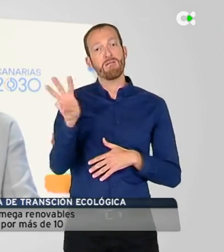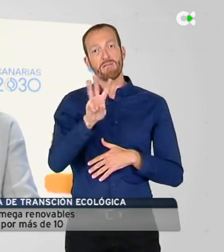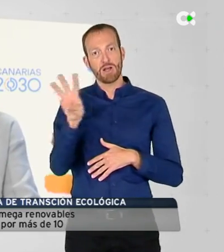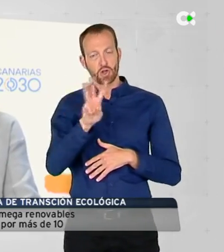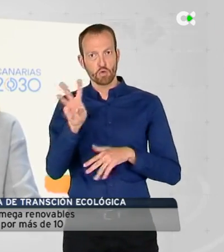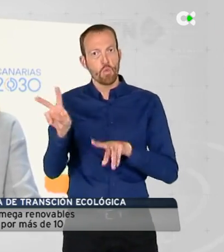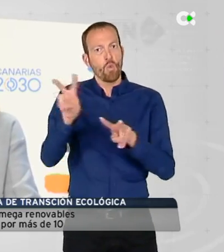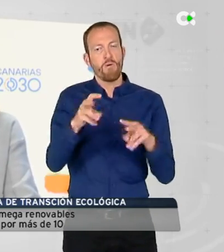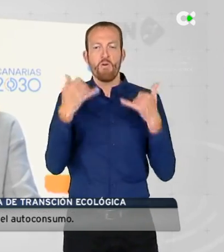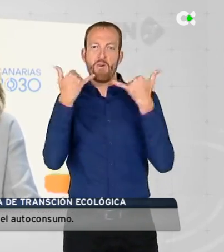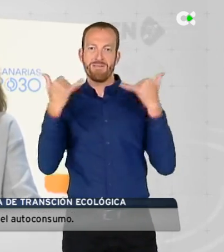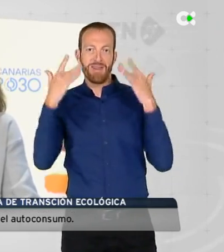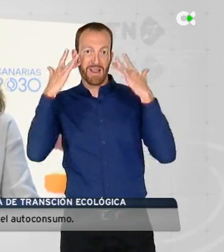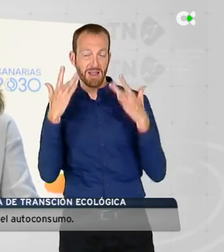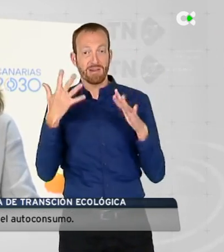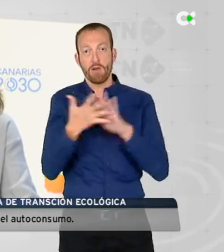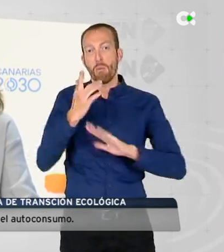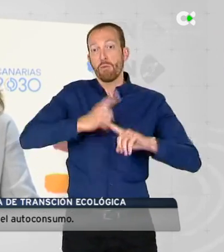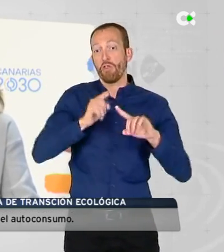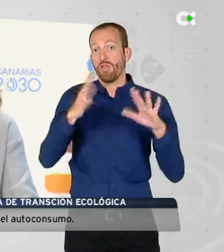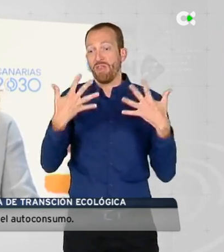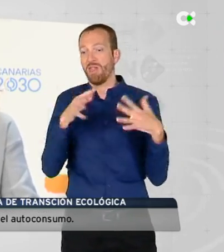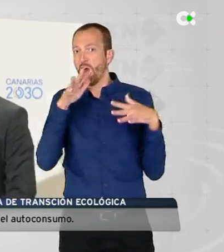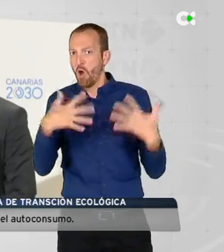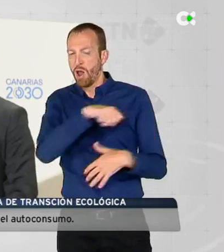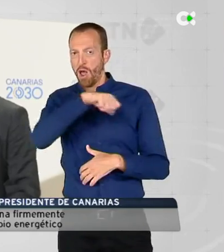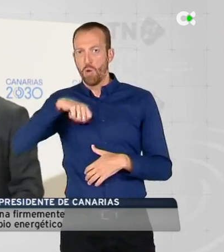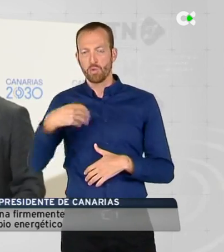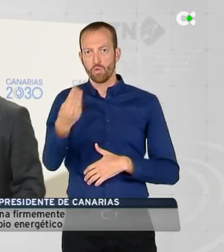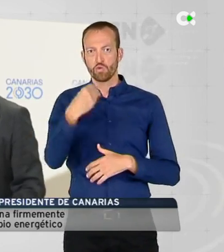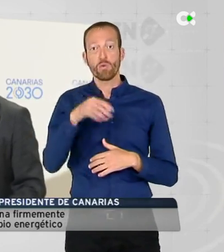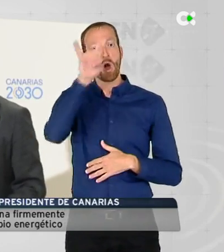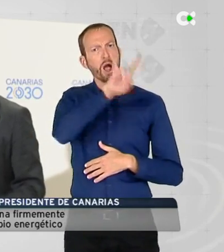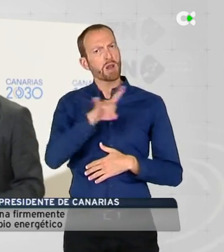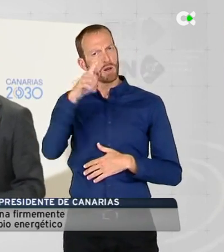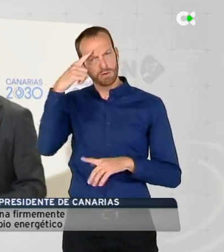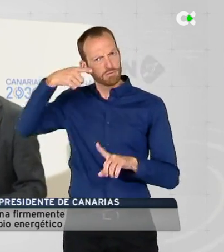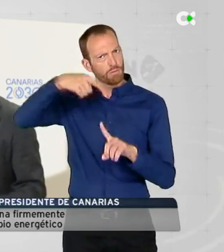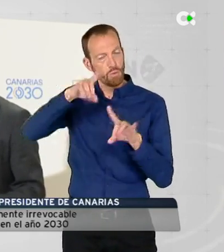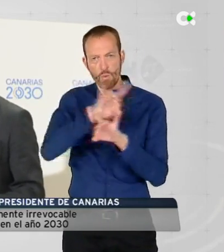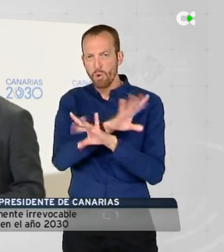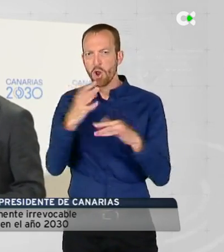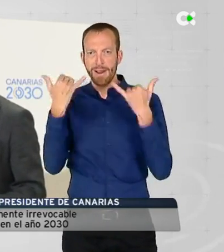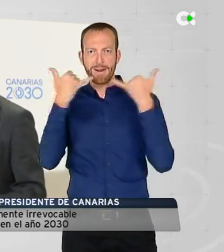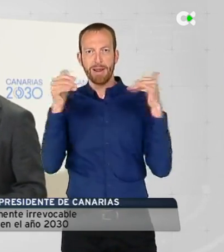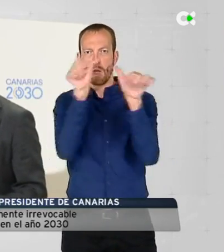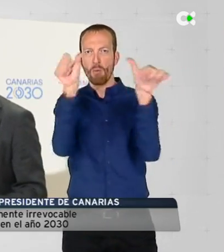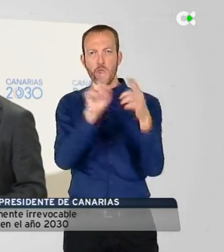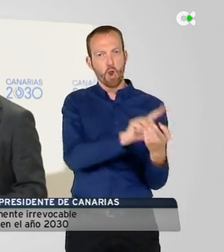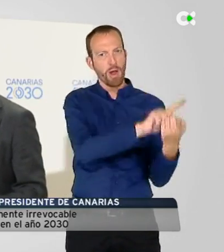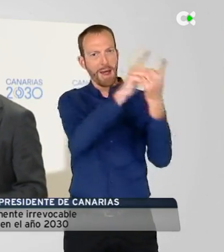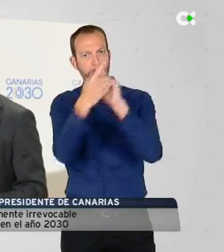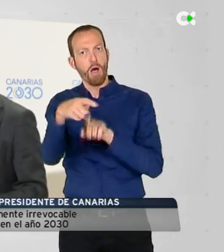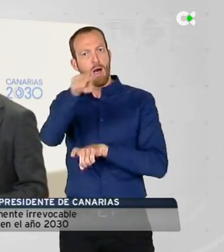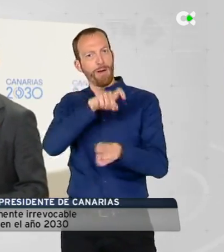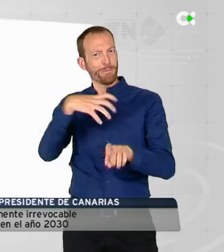multiplicando por más de 10 el actual peso del autoconsumo. Canarias camina firmemente hacia un cambio energético que es absolutamente